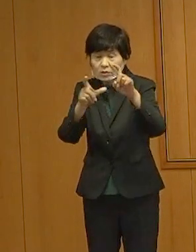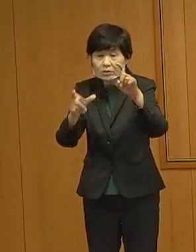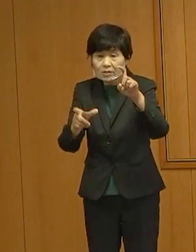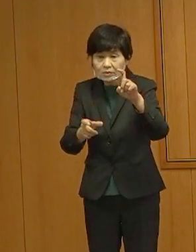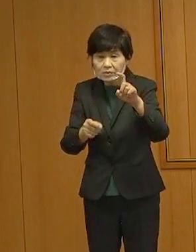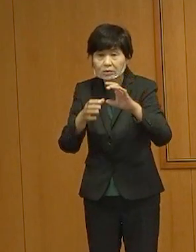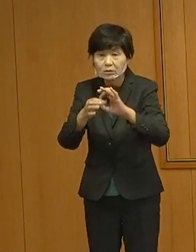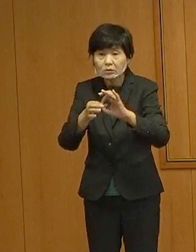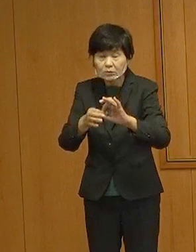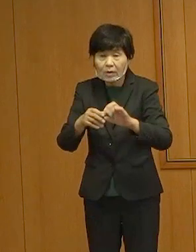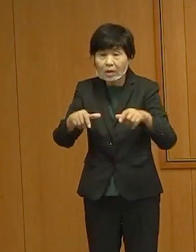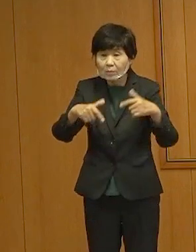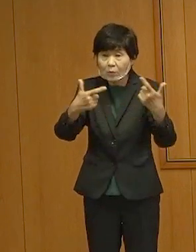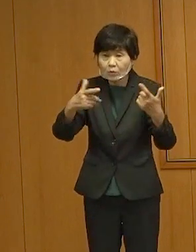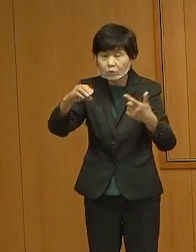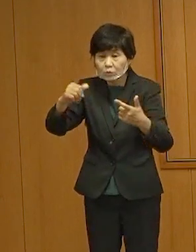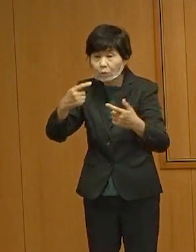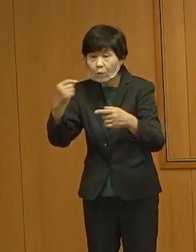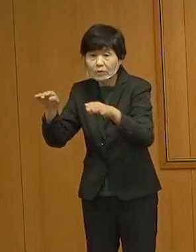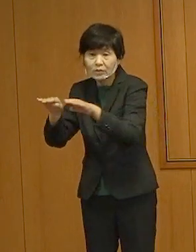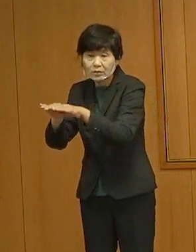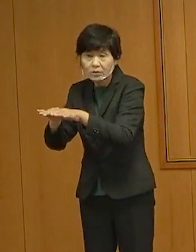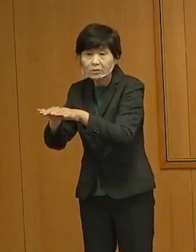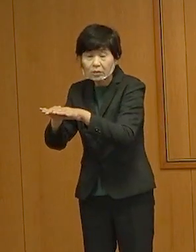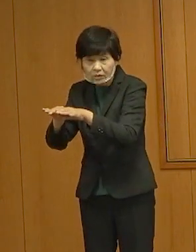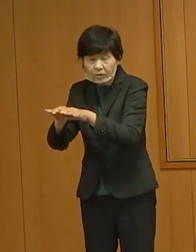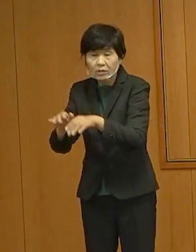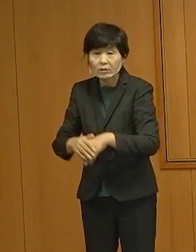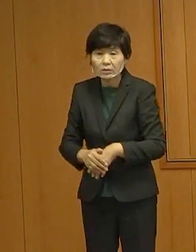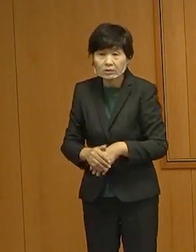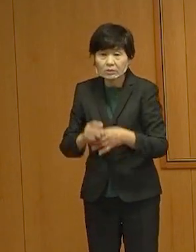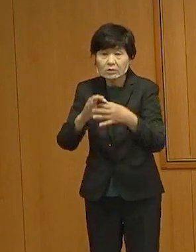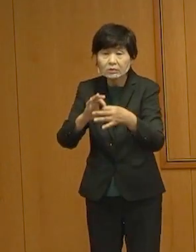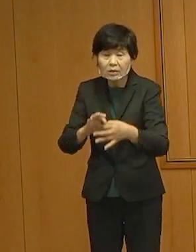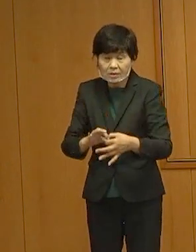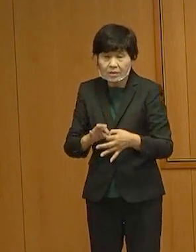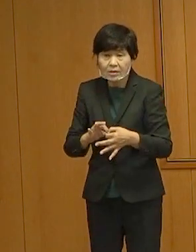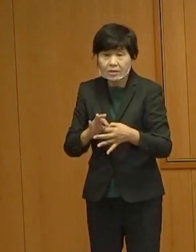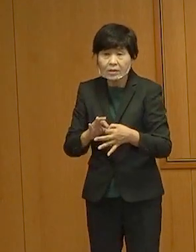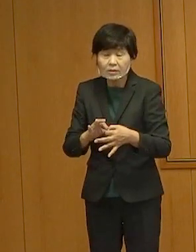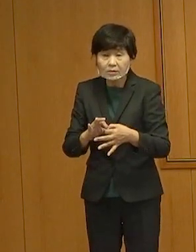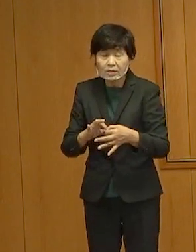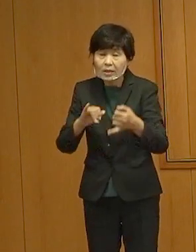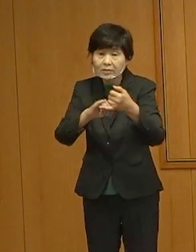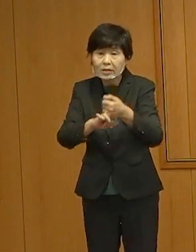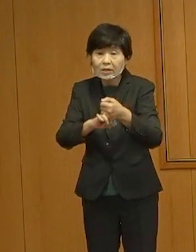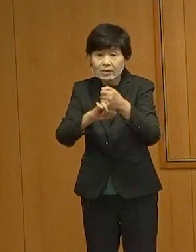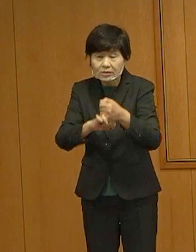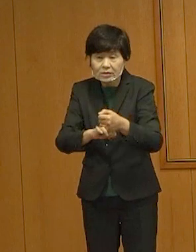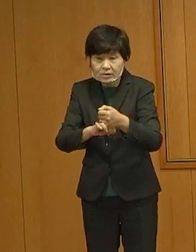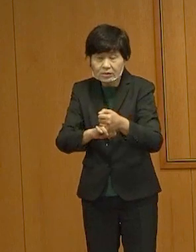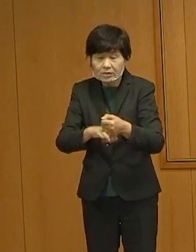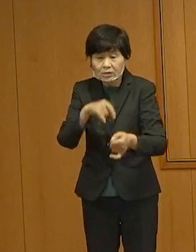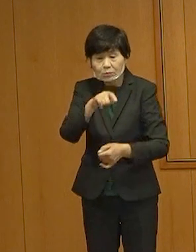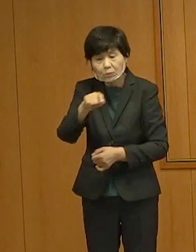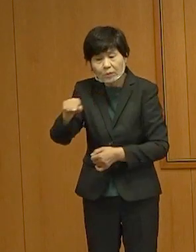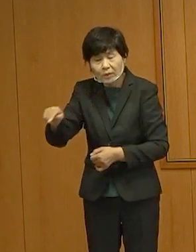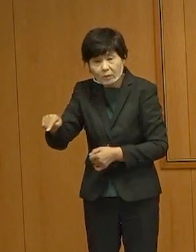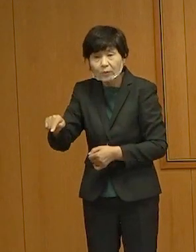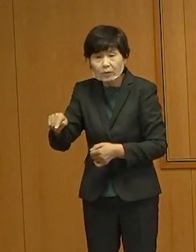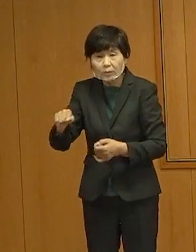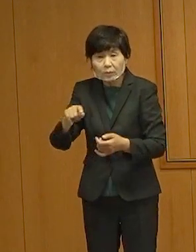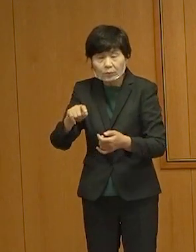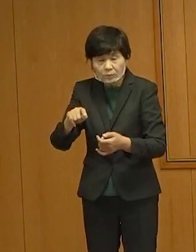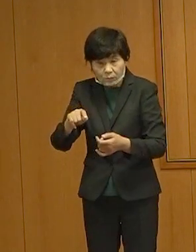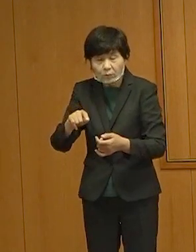日ですから、土日も実施する予定にしておりますので、ぜひそれを利用できればというふうに考